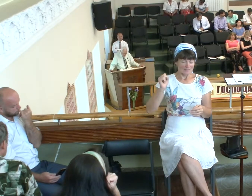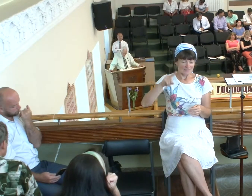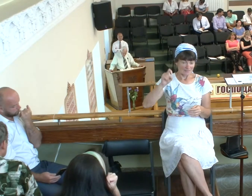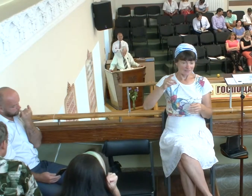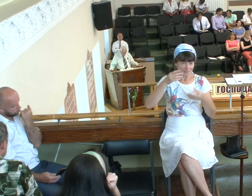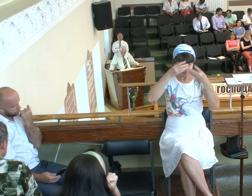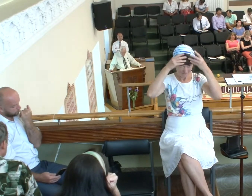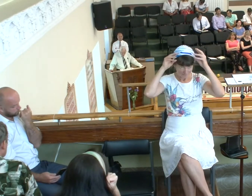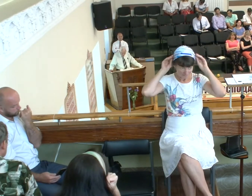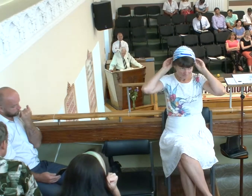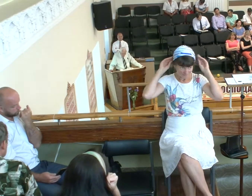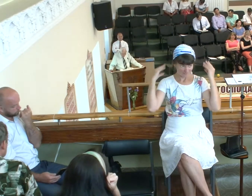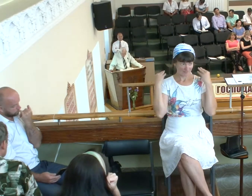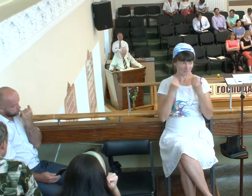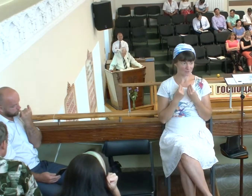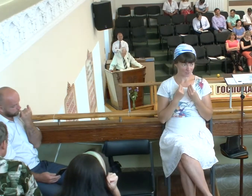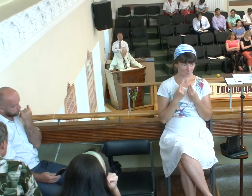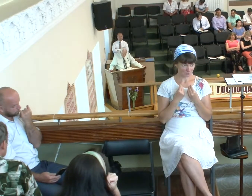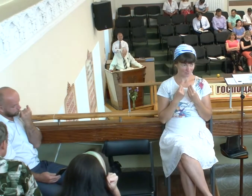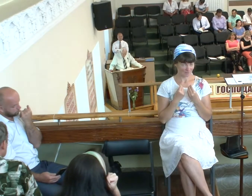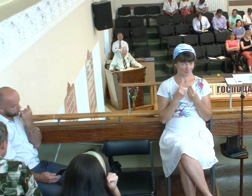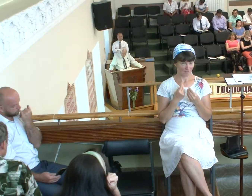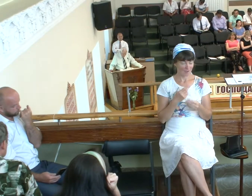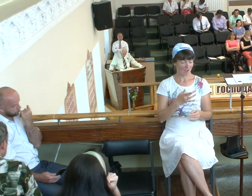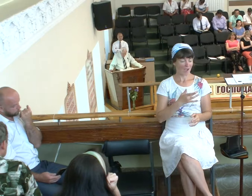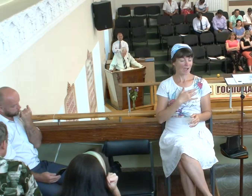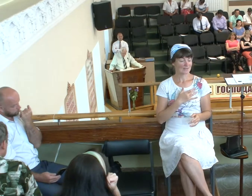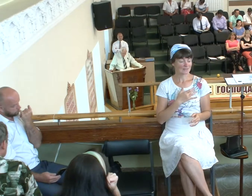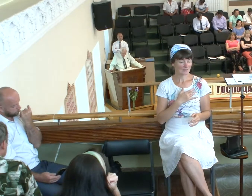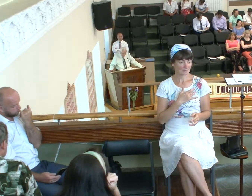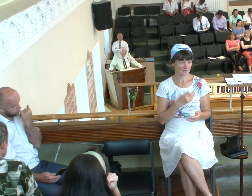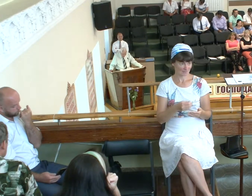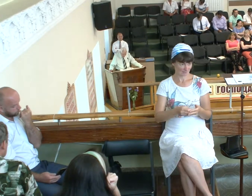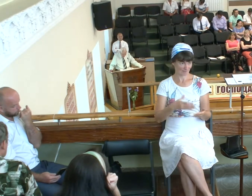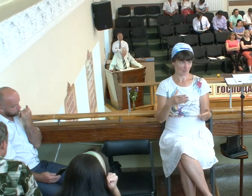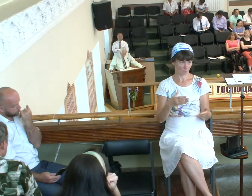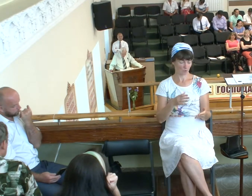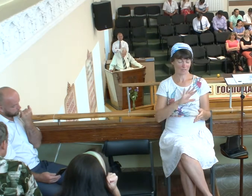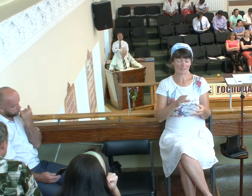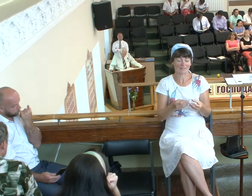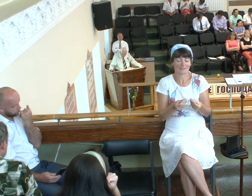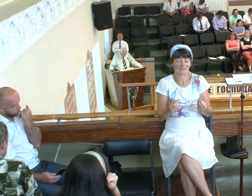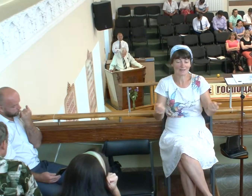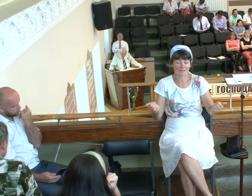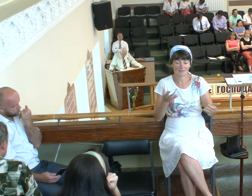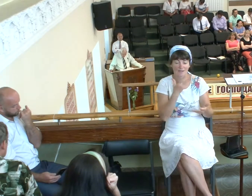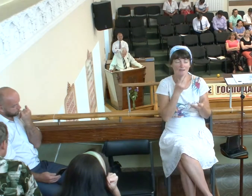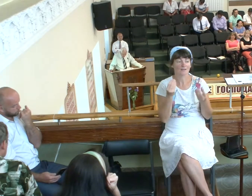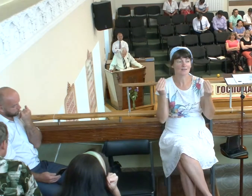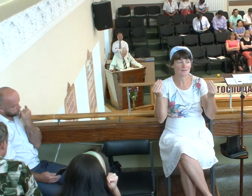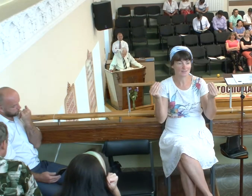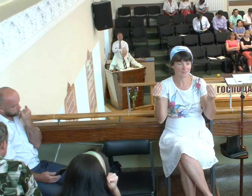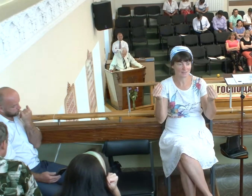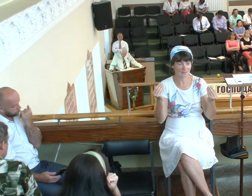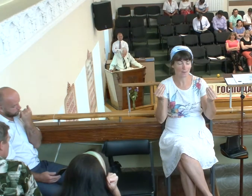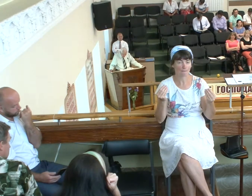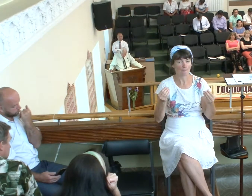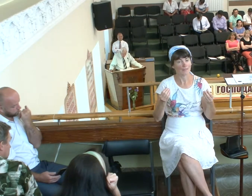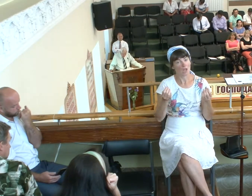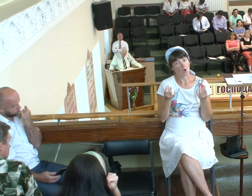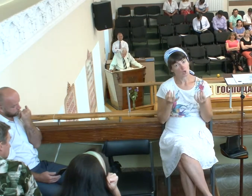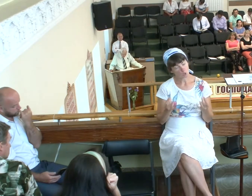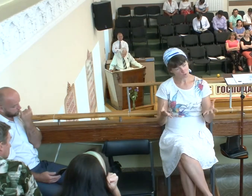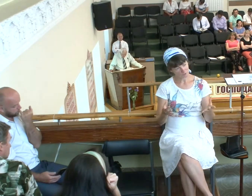нарядность в одежде, но сокровенное сердце человека, в нетленной красоте, кроткого молчаливого